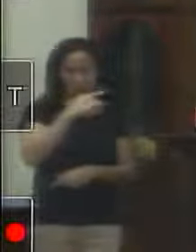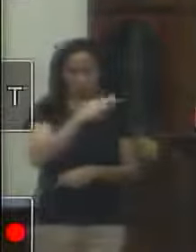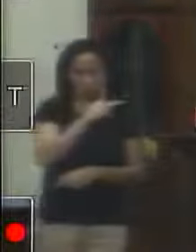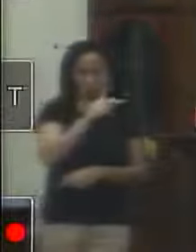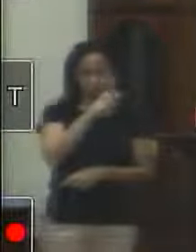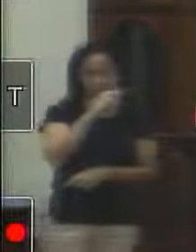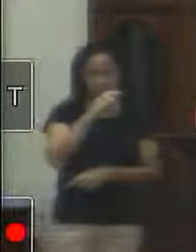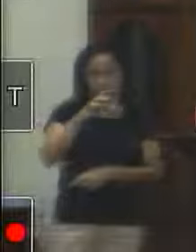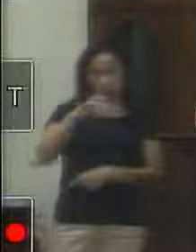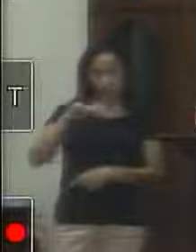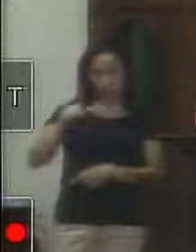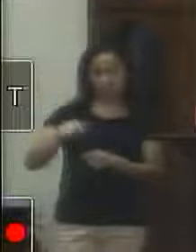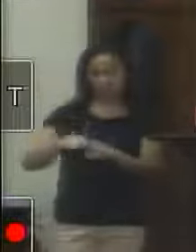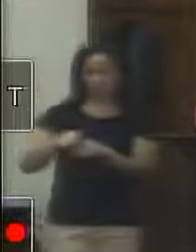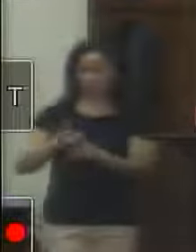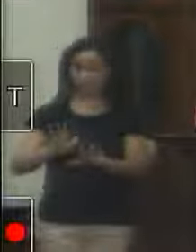mas